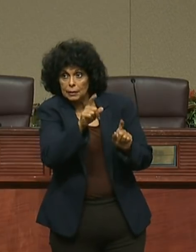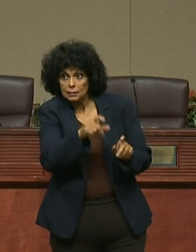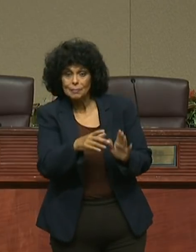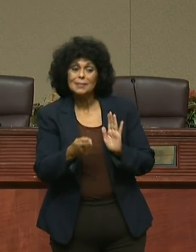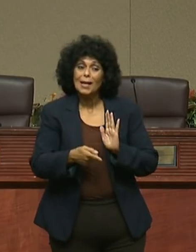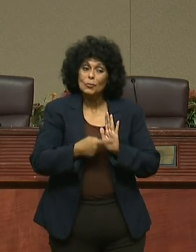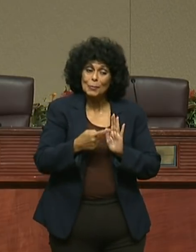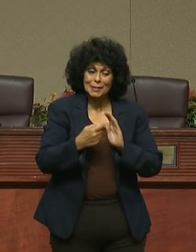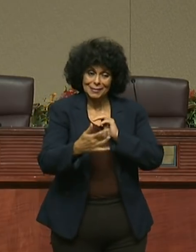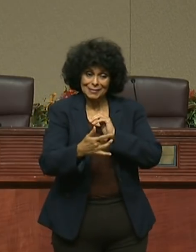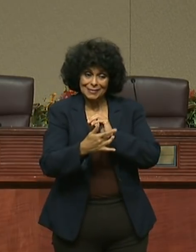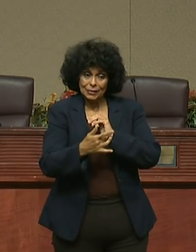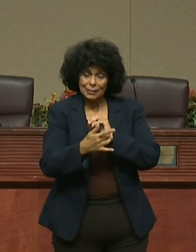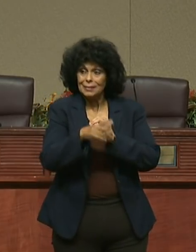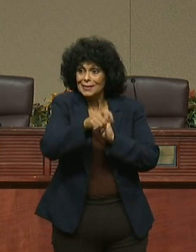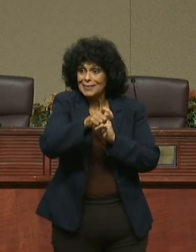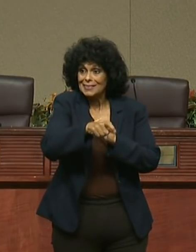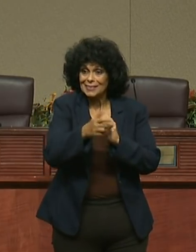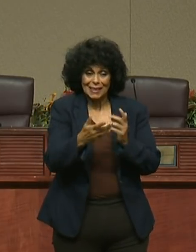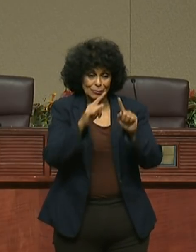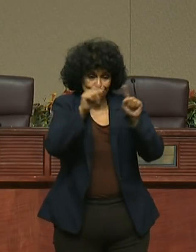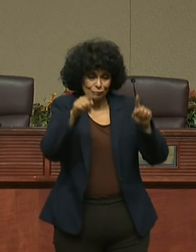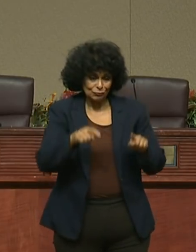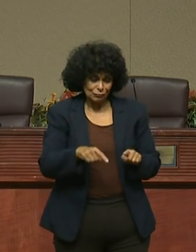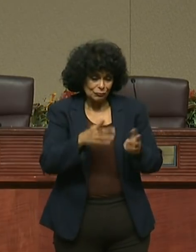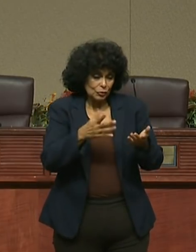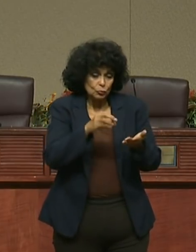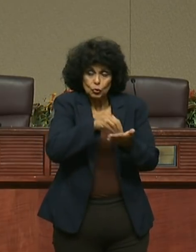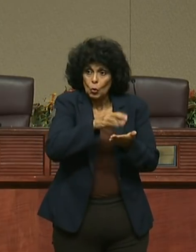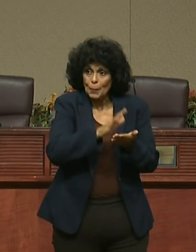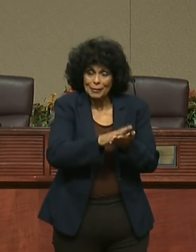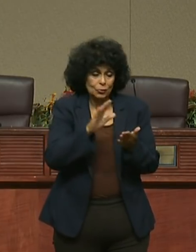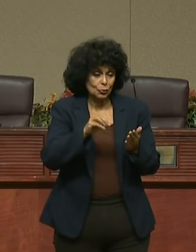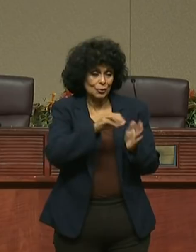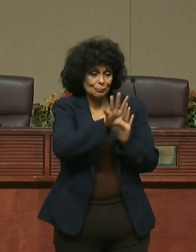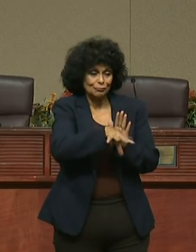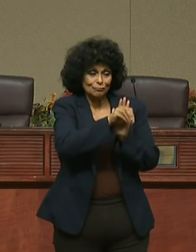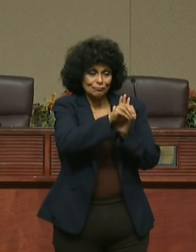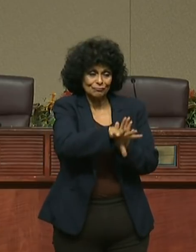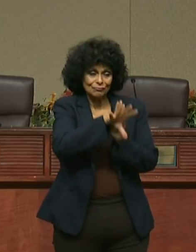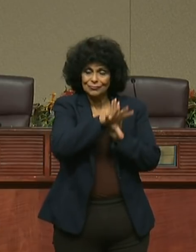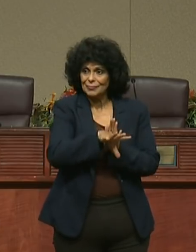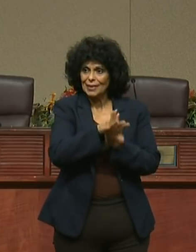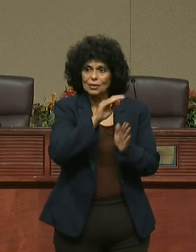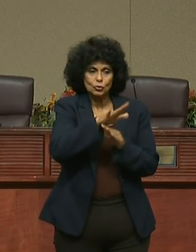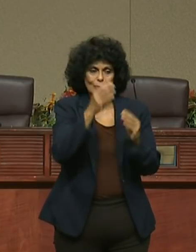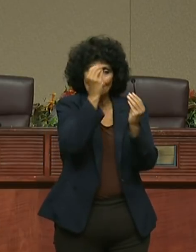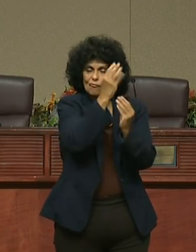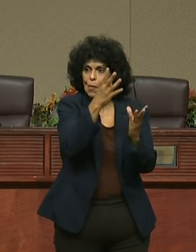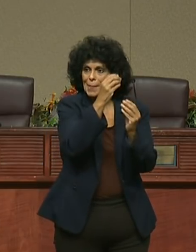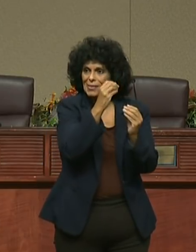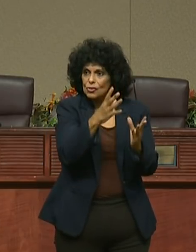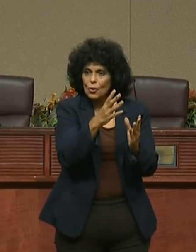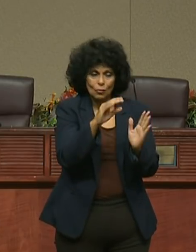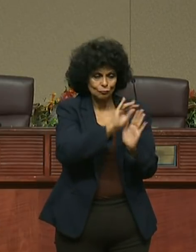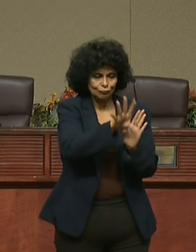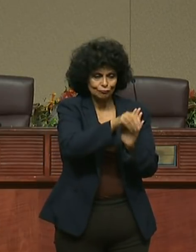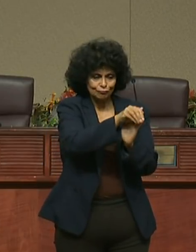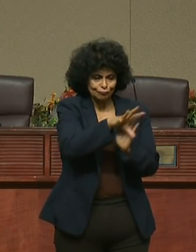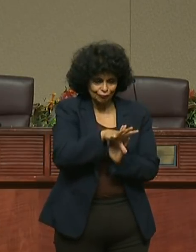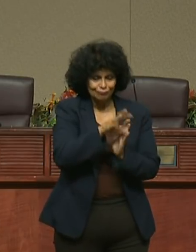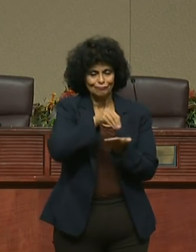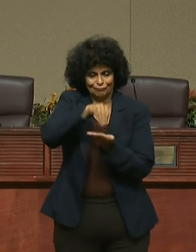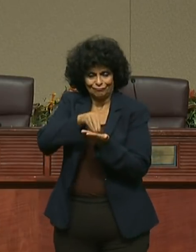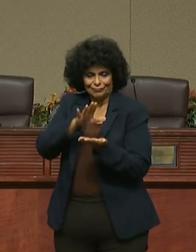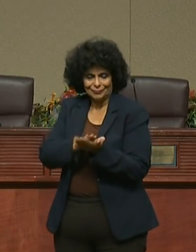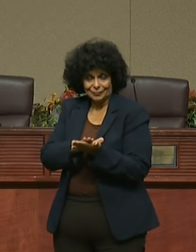requiere de un documento donde le tomas una foto y hace toda la entrada de la base de datos para la prueba. Porque